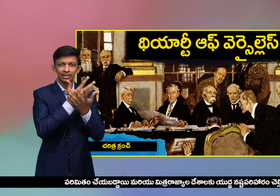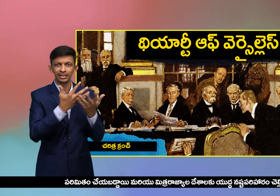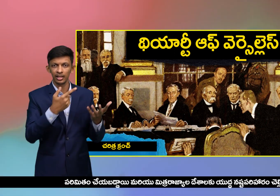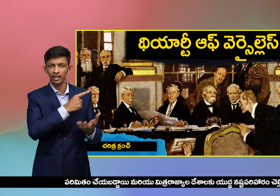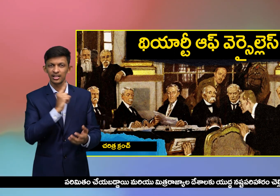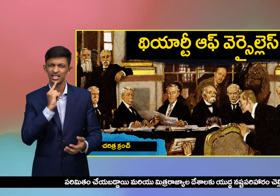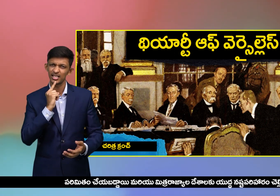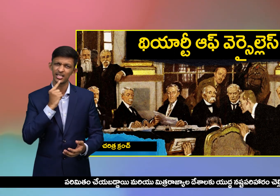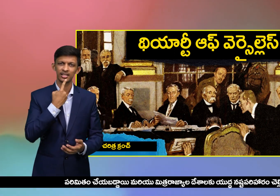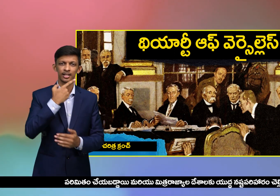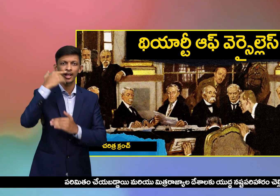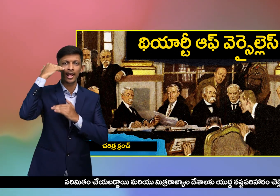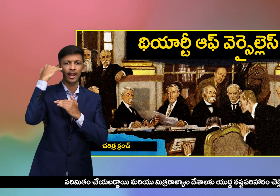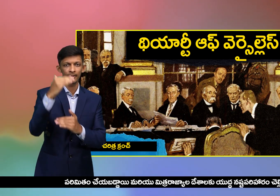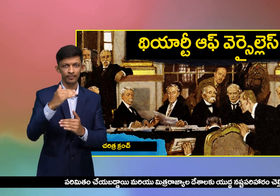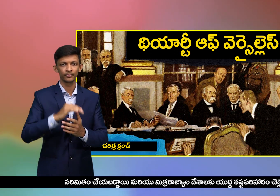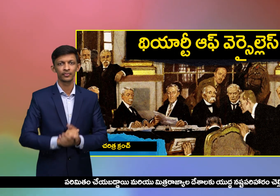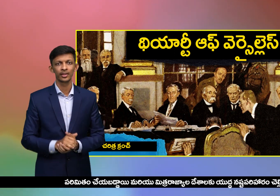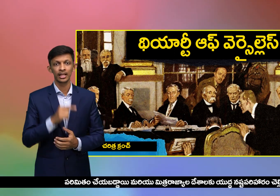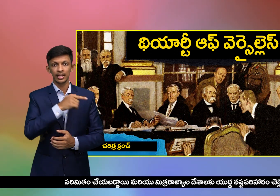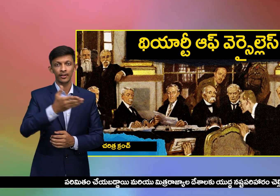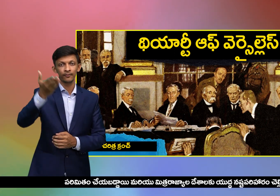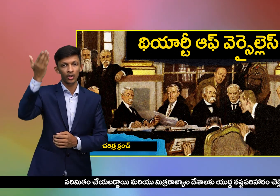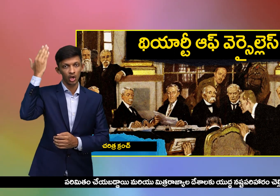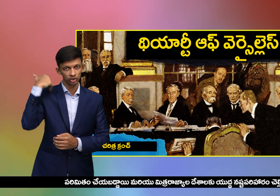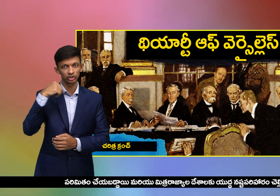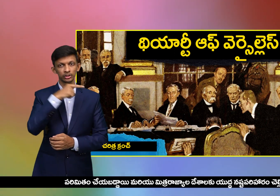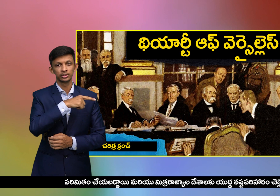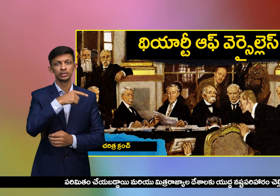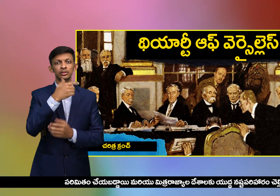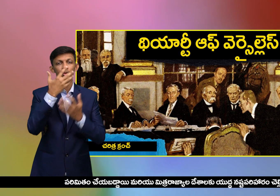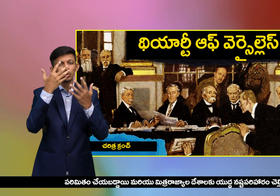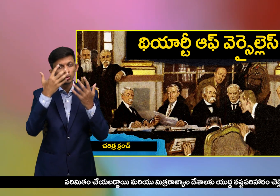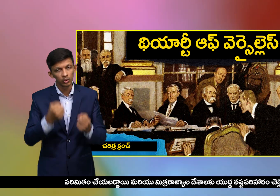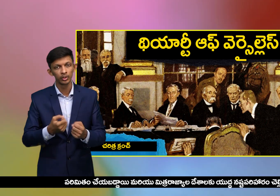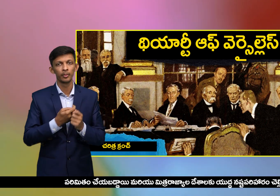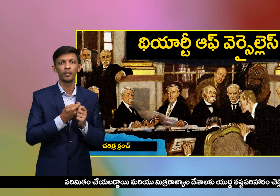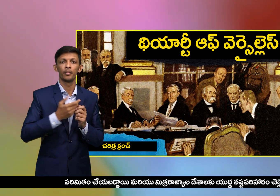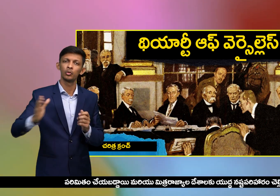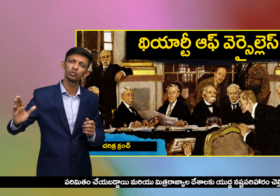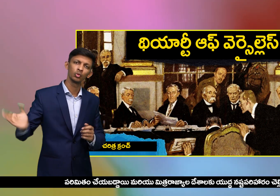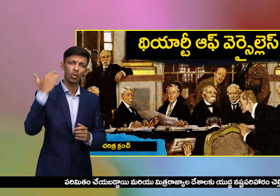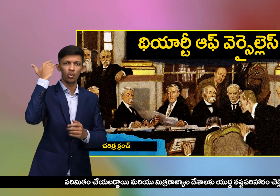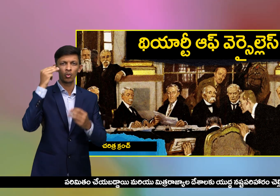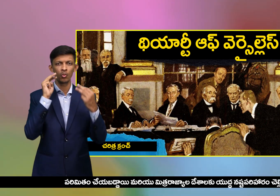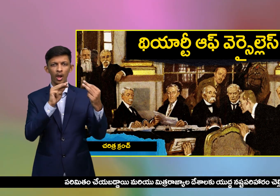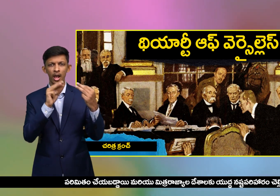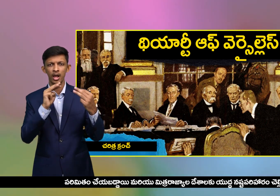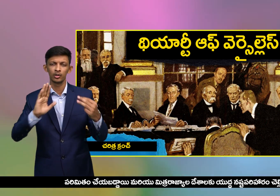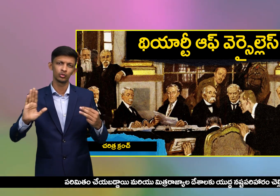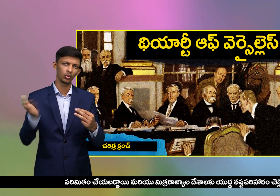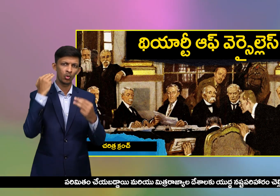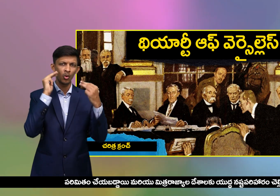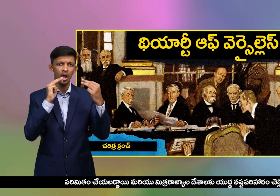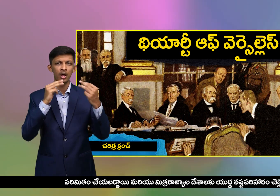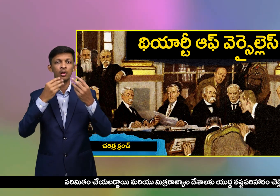పరిమితం చేయబడ్డాయి మరియు మిత్రరాజ్యాల దేశాలకు యుద్ధ నష్టపరిహారం చెల్లించవలసి వచ్చింది.